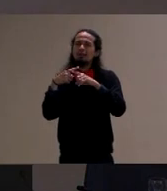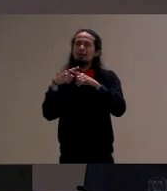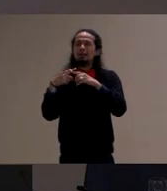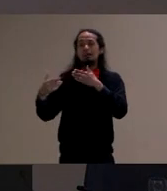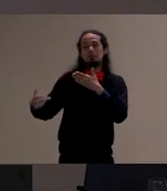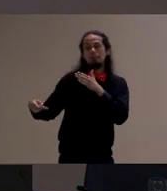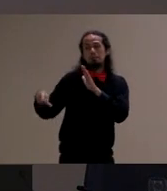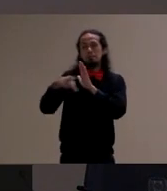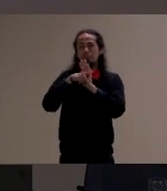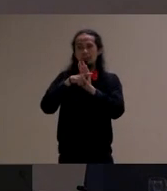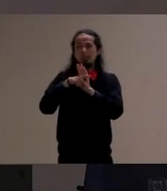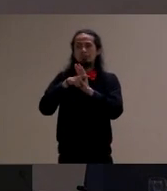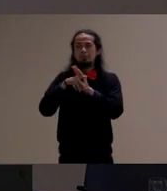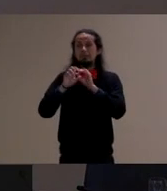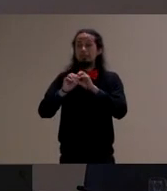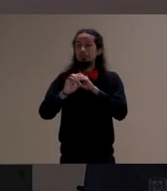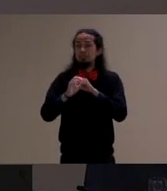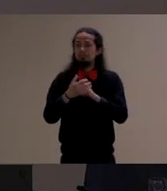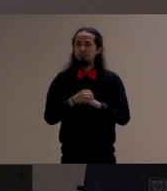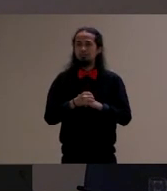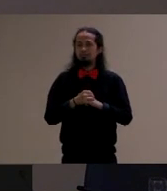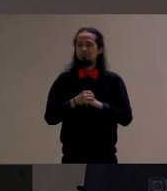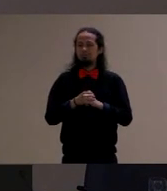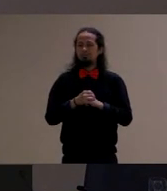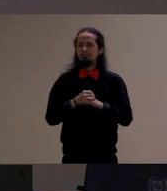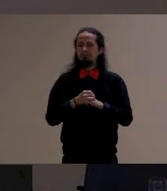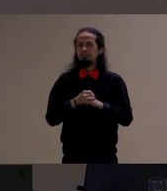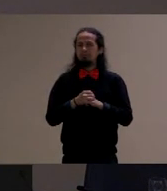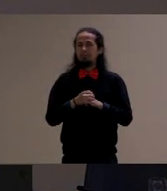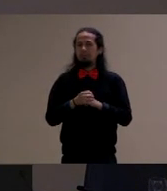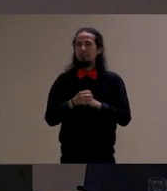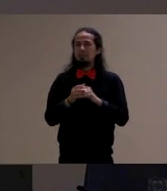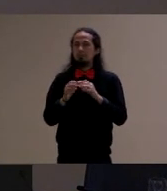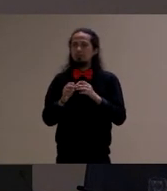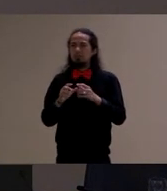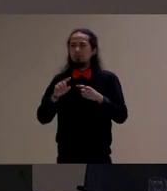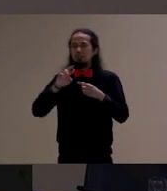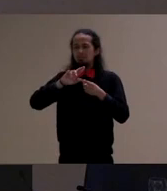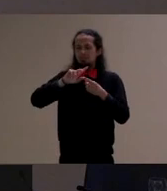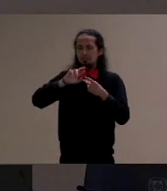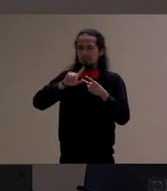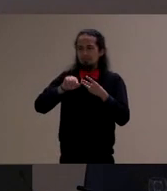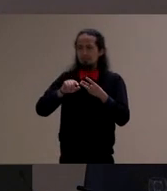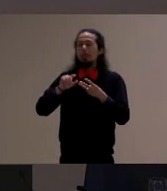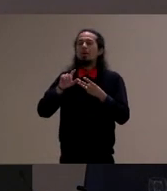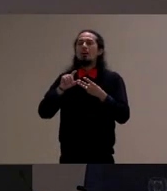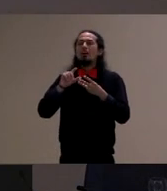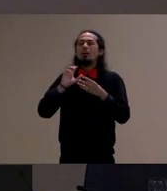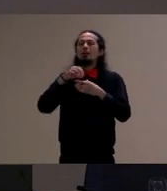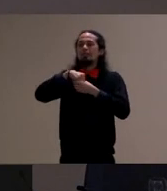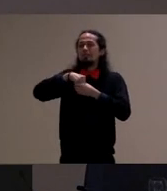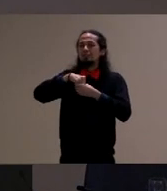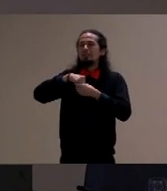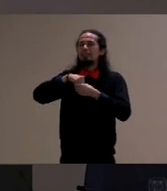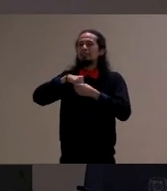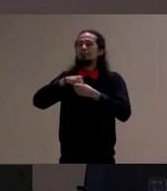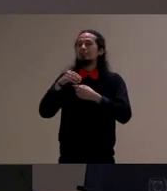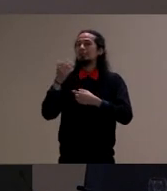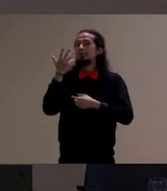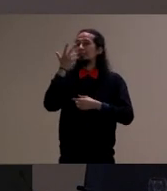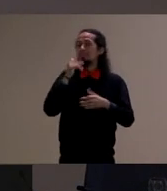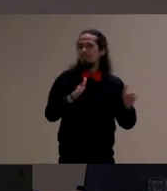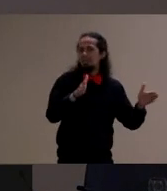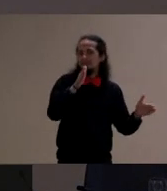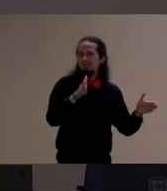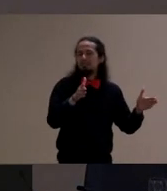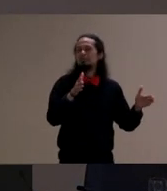e o conte de gerencial que tem lugar a infância né para além de um jogo